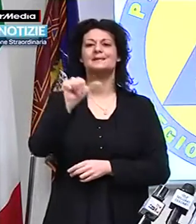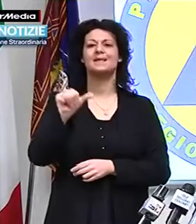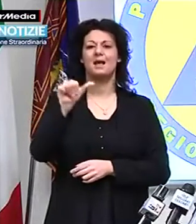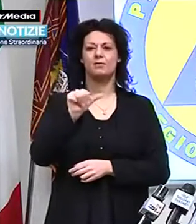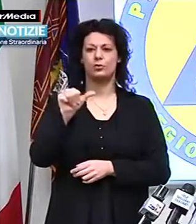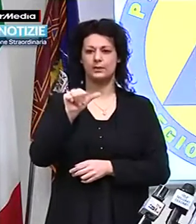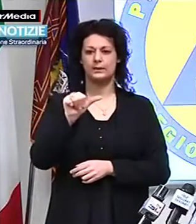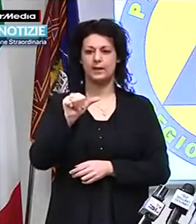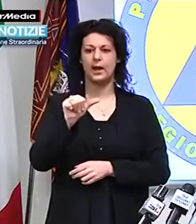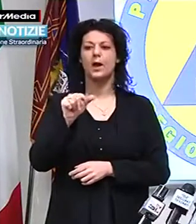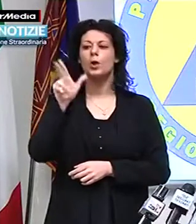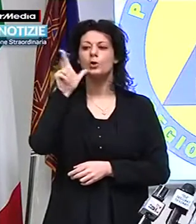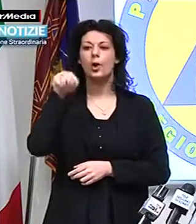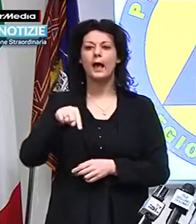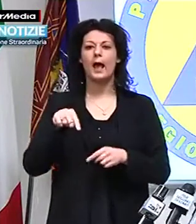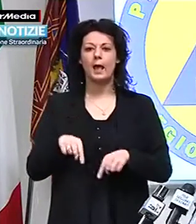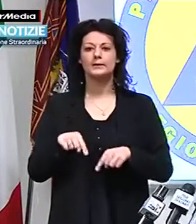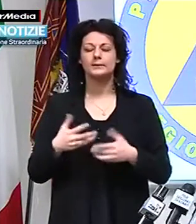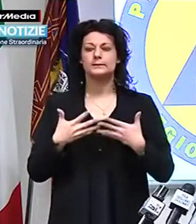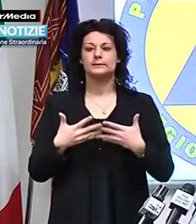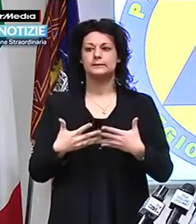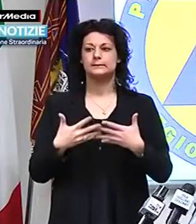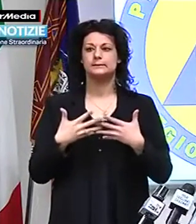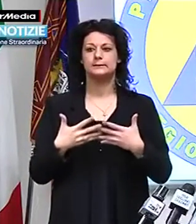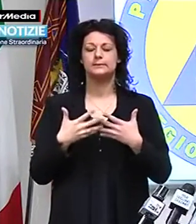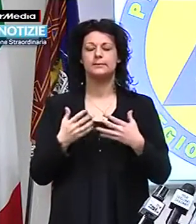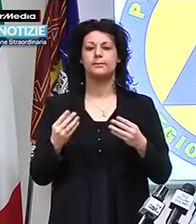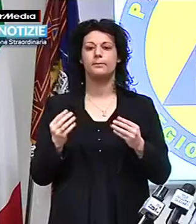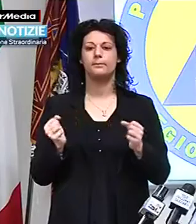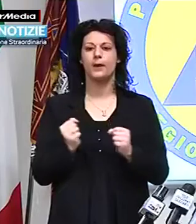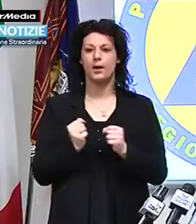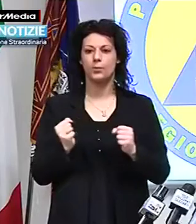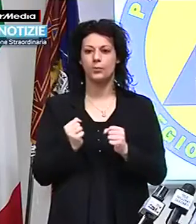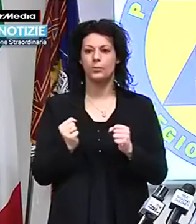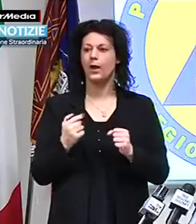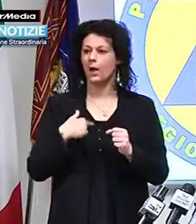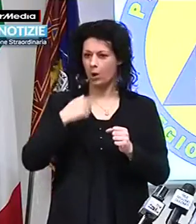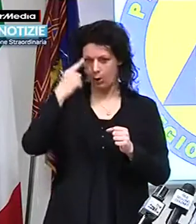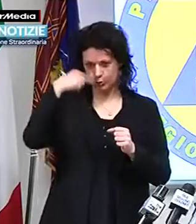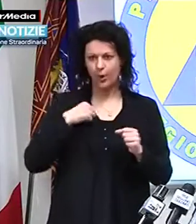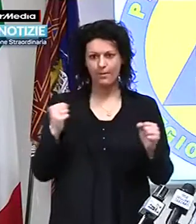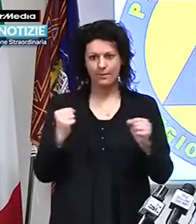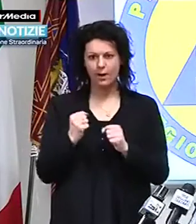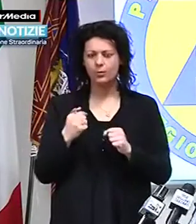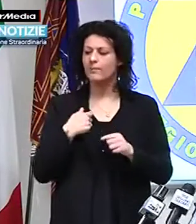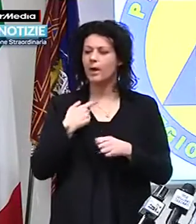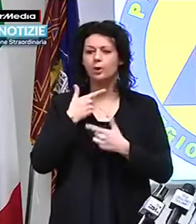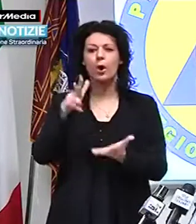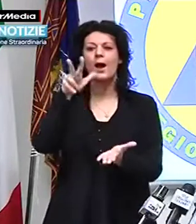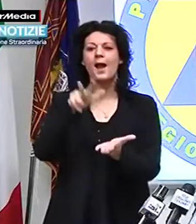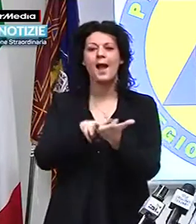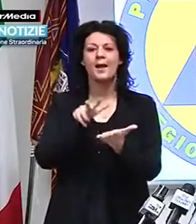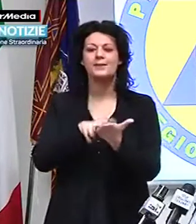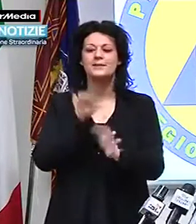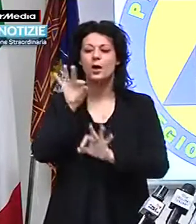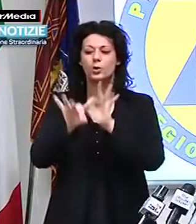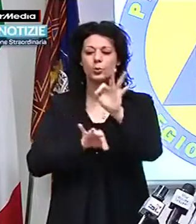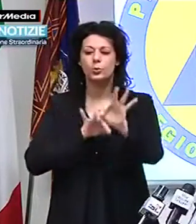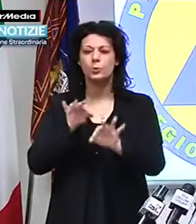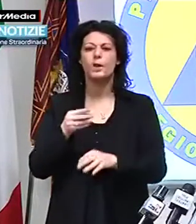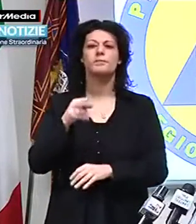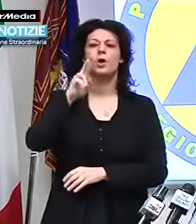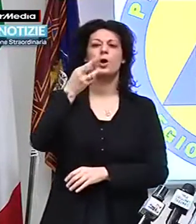la sostengo, ma l'ansia non toglie che ti garantiamo le cure a Rovigo piuttosto che a Piove di Sacco, o non so dove ti